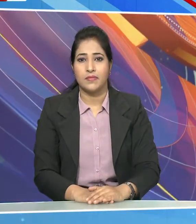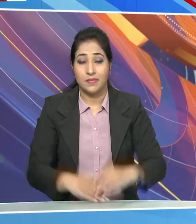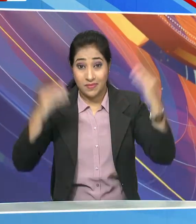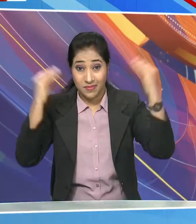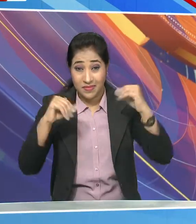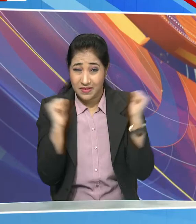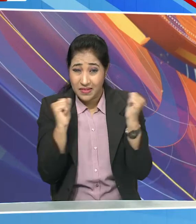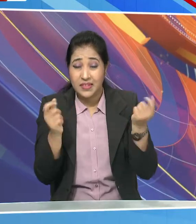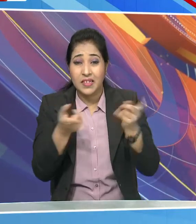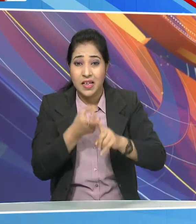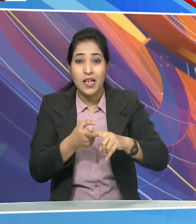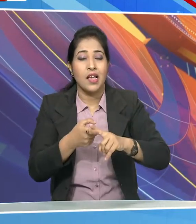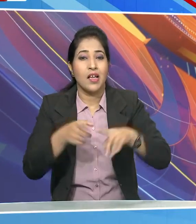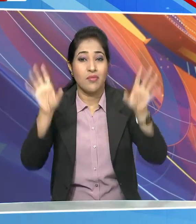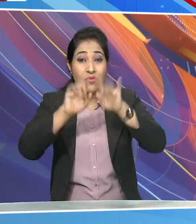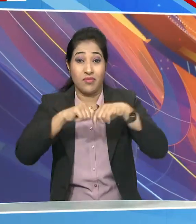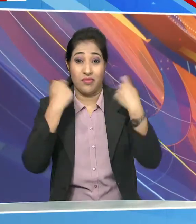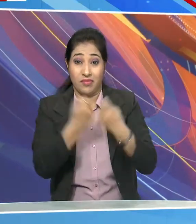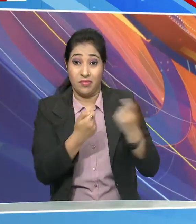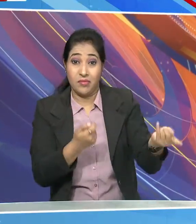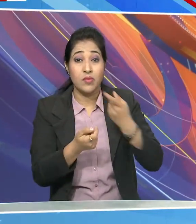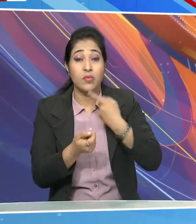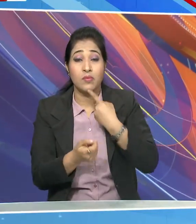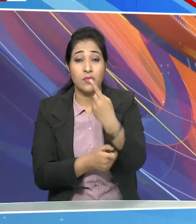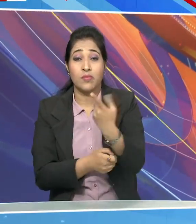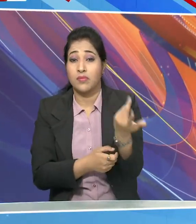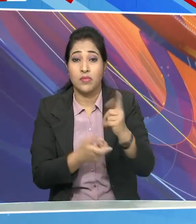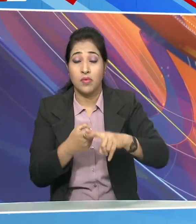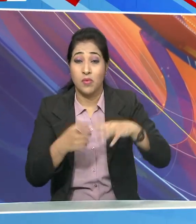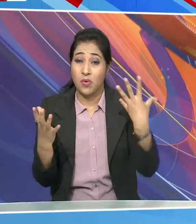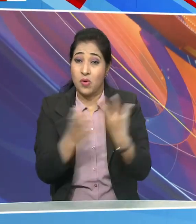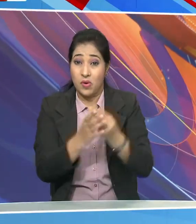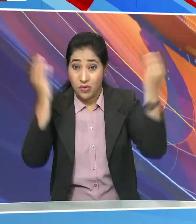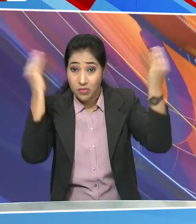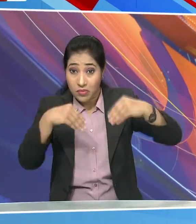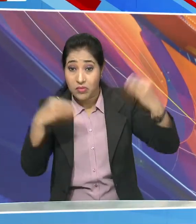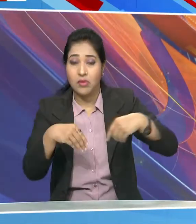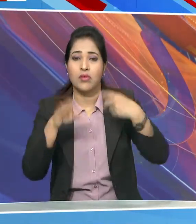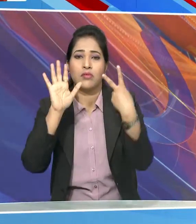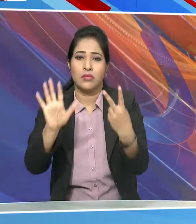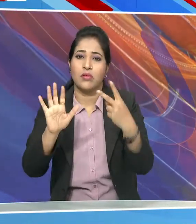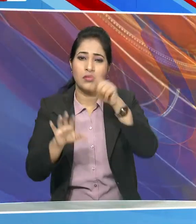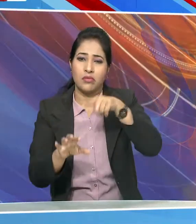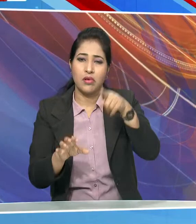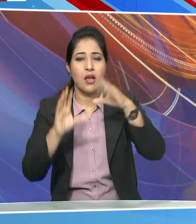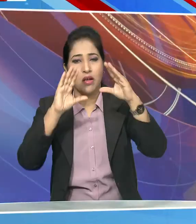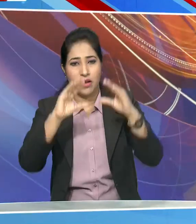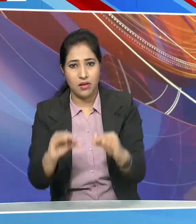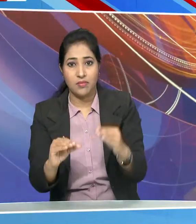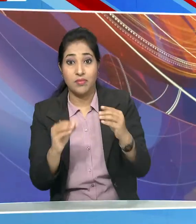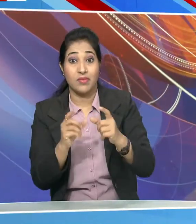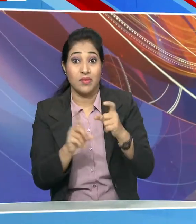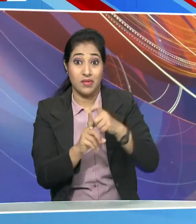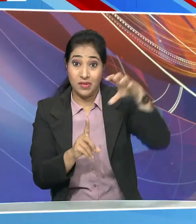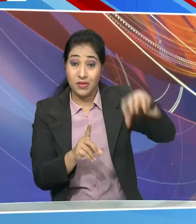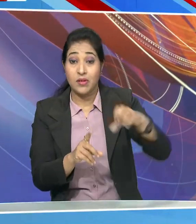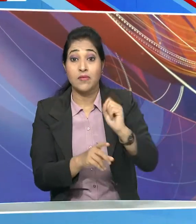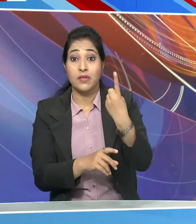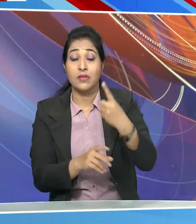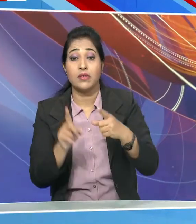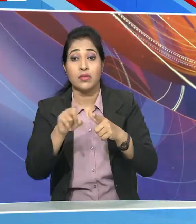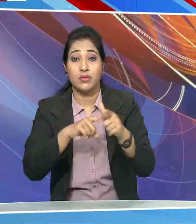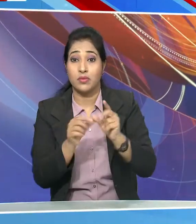मौसम विभाग ने कहा है की मानसून के दौरान कल बारिश में साथ फिस की कमी रही है विभाग ने पहले जून से